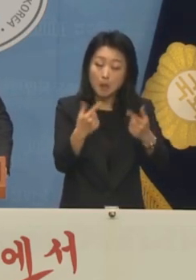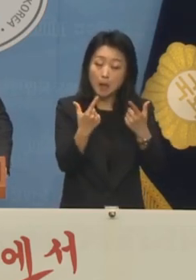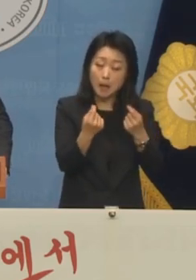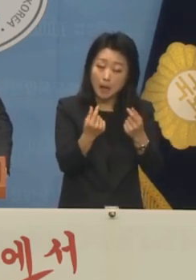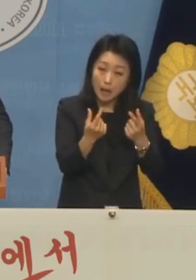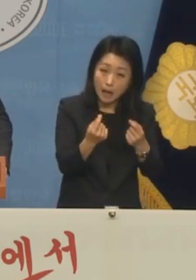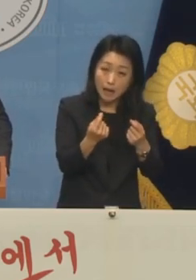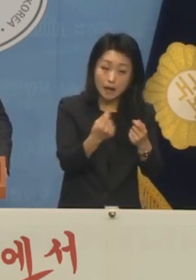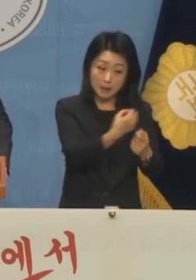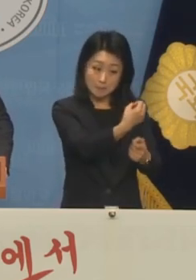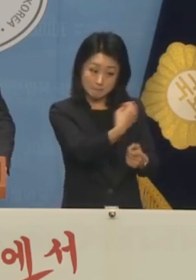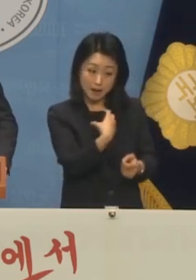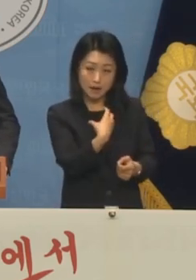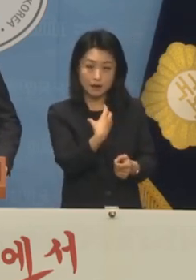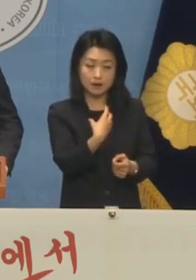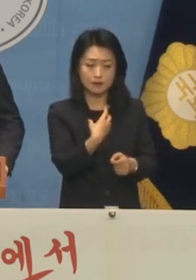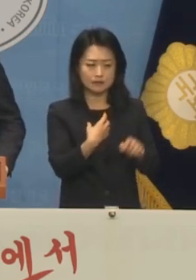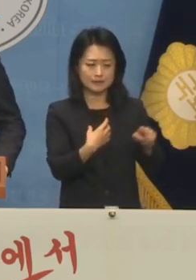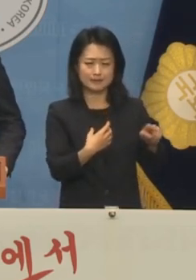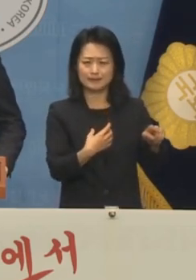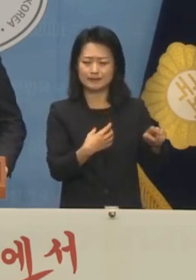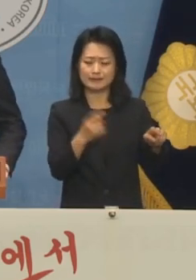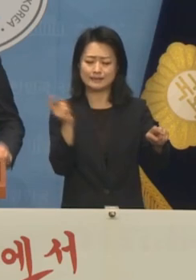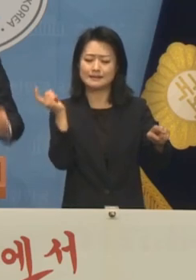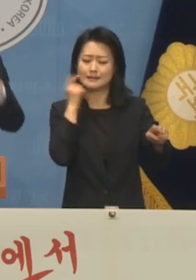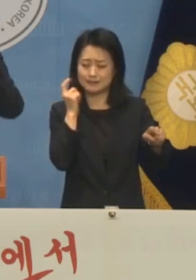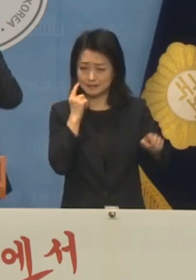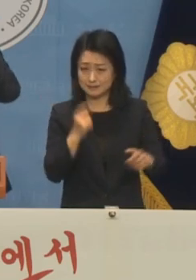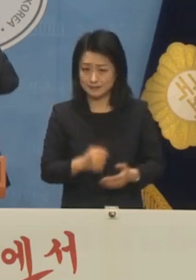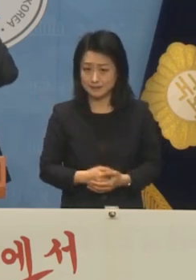특위 관계자들의 발표 내용도 사실과 다릅니다.